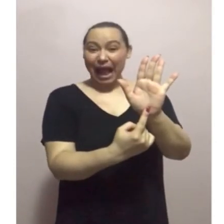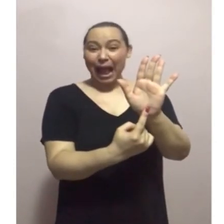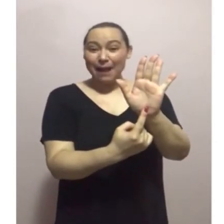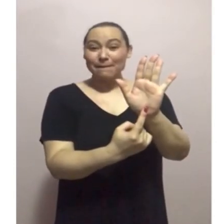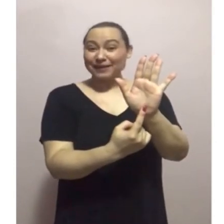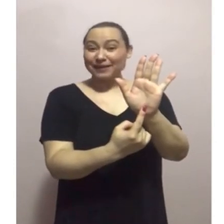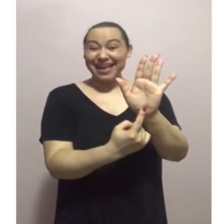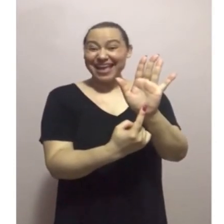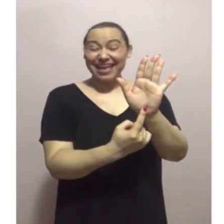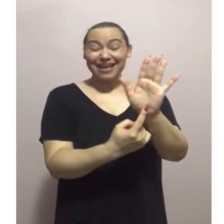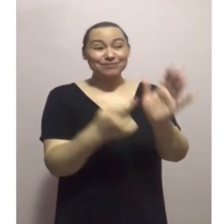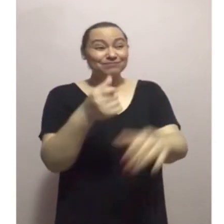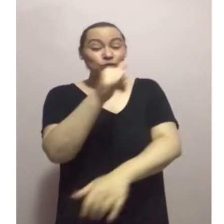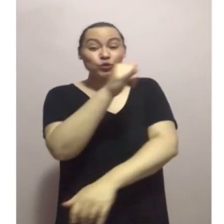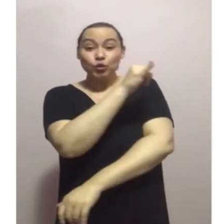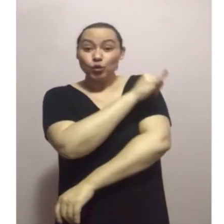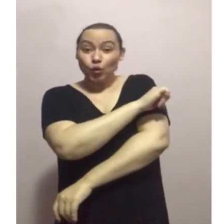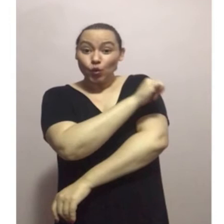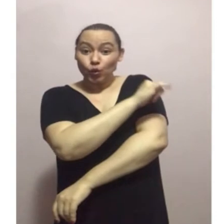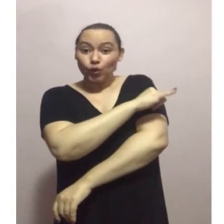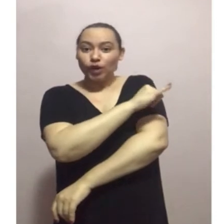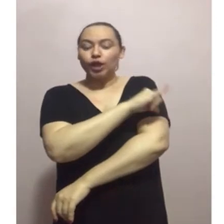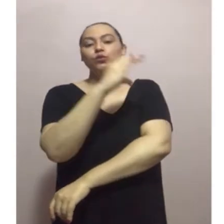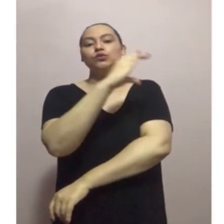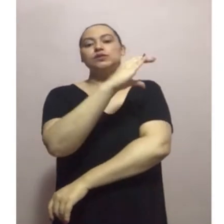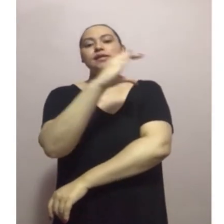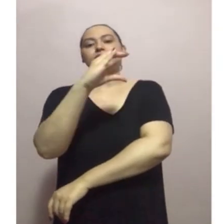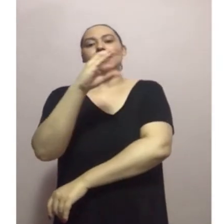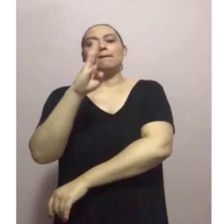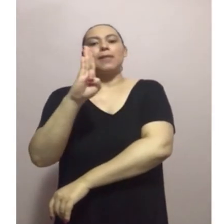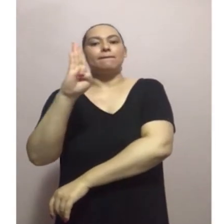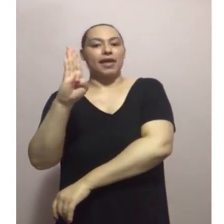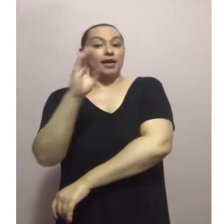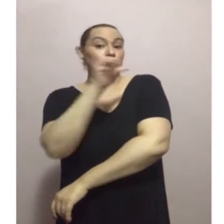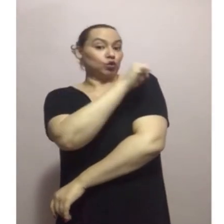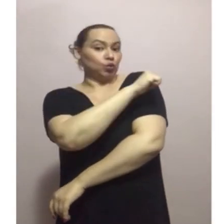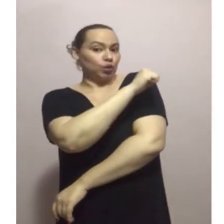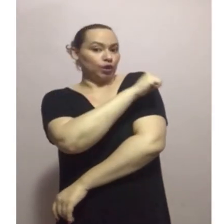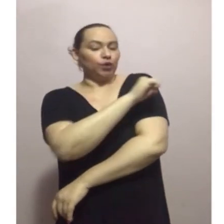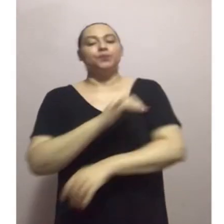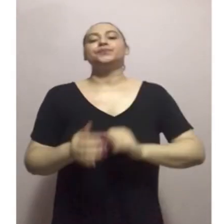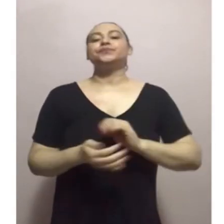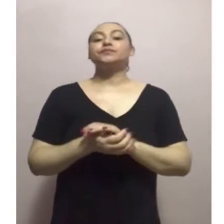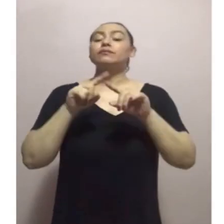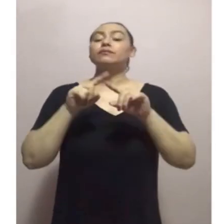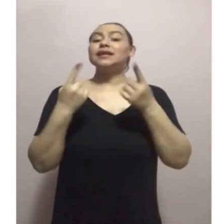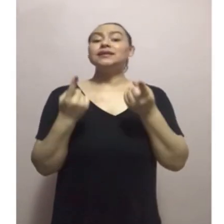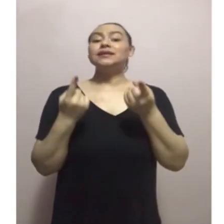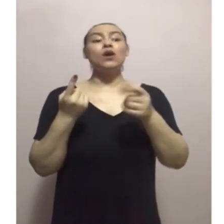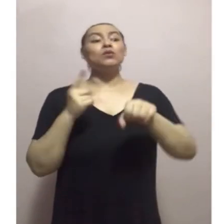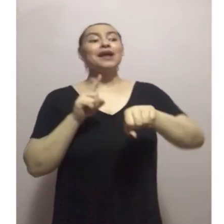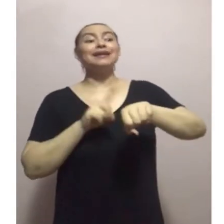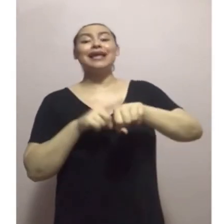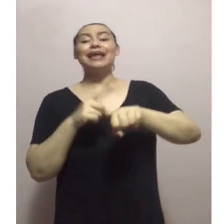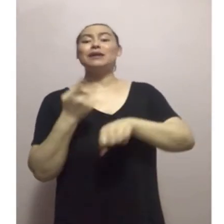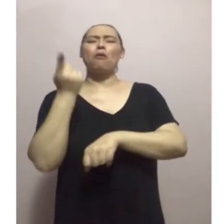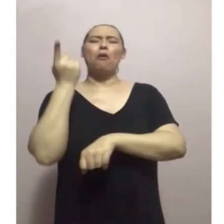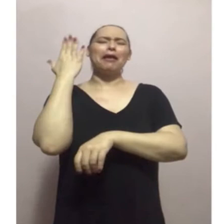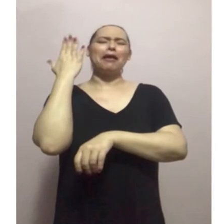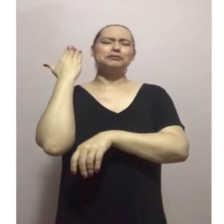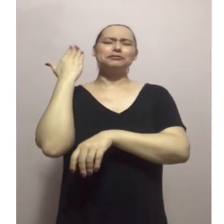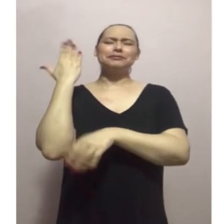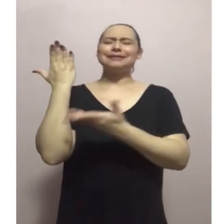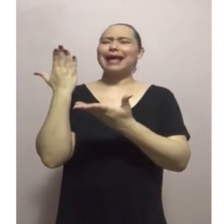no Rio, no Centro Cultural Banco do Brasil, né? E a gente, naquele momento,